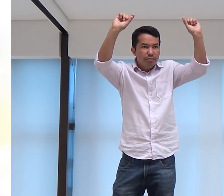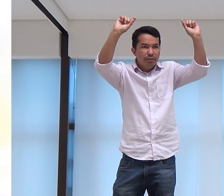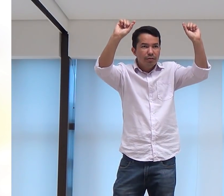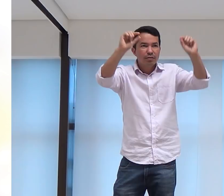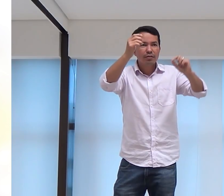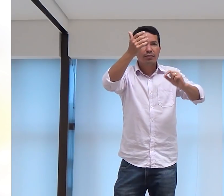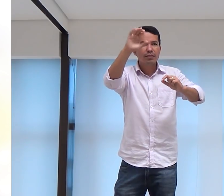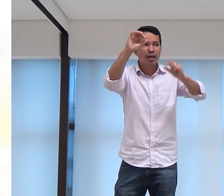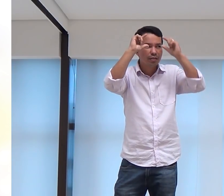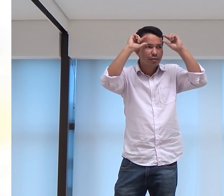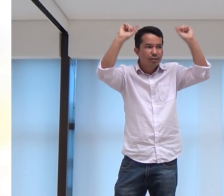E os 10 chifres